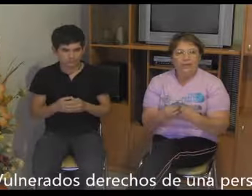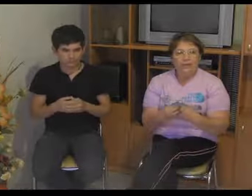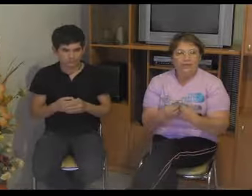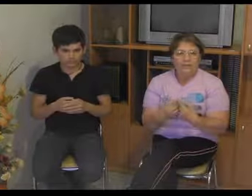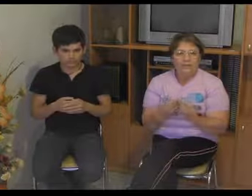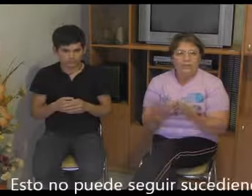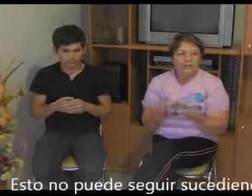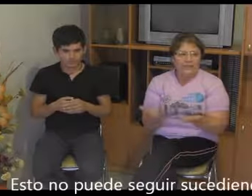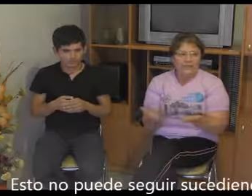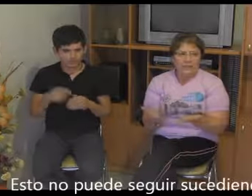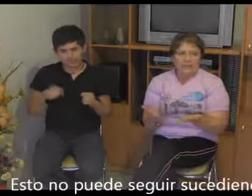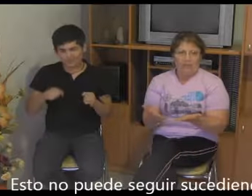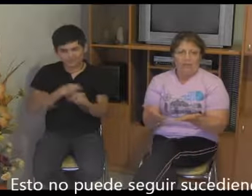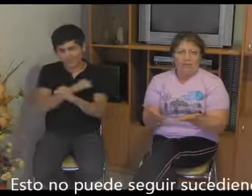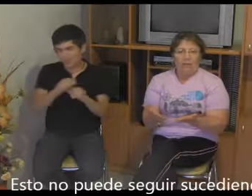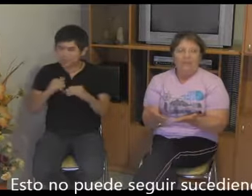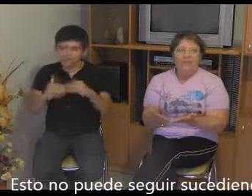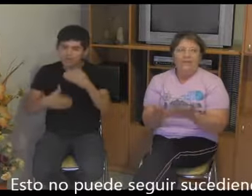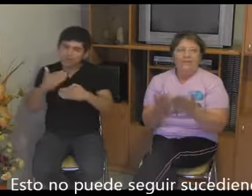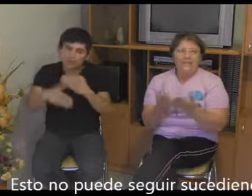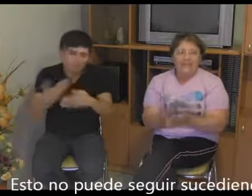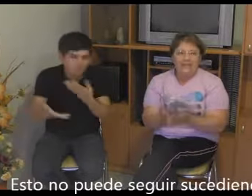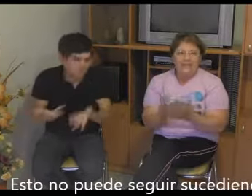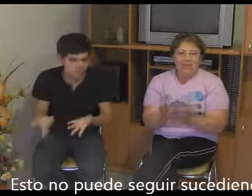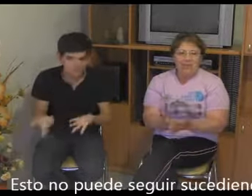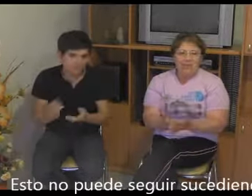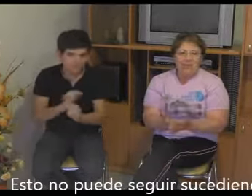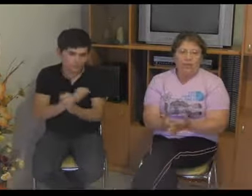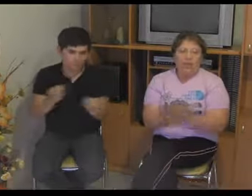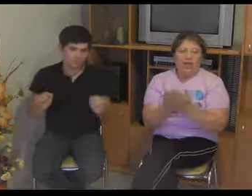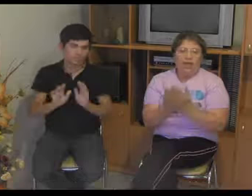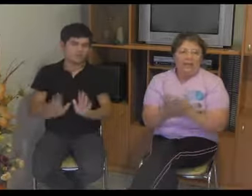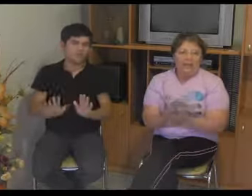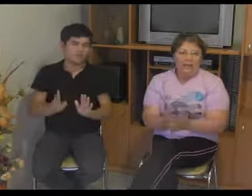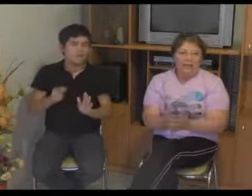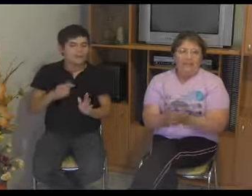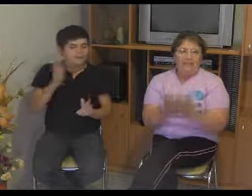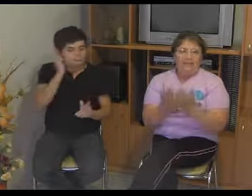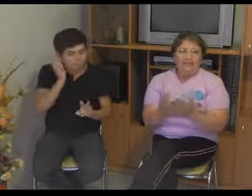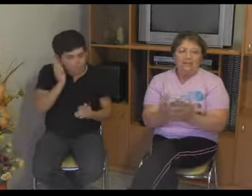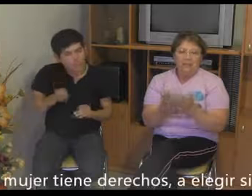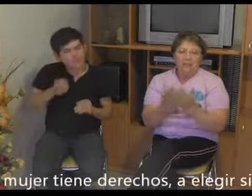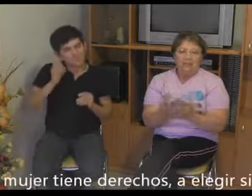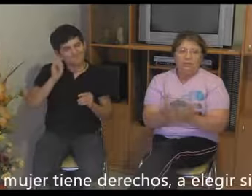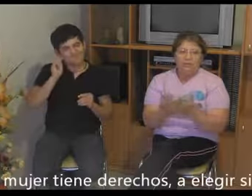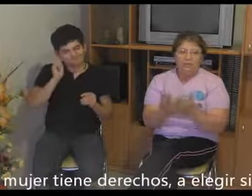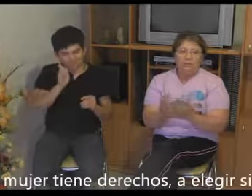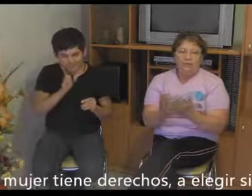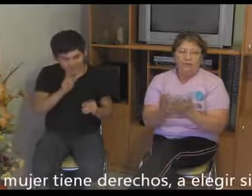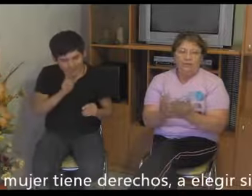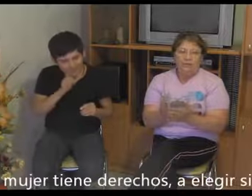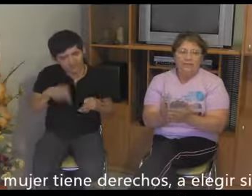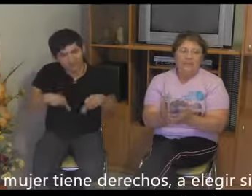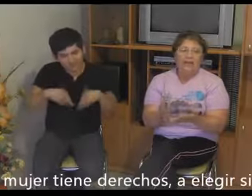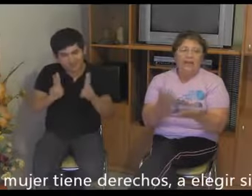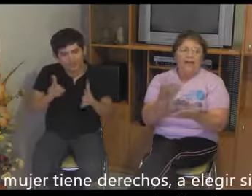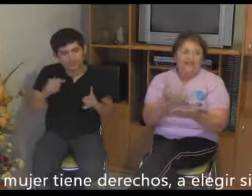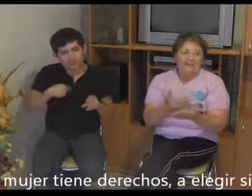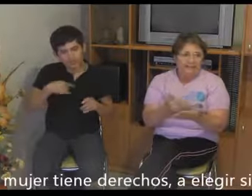no puede seguir sucediendo. La mujer tiene derecho a elegir, a decir yo quiero o no quiero ser esterilizada a través